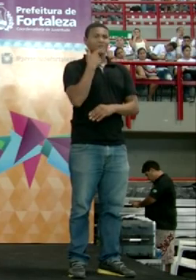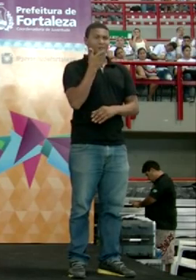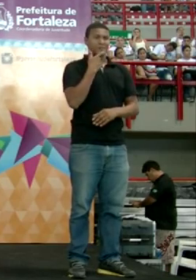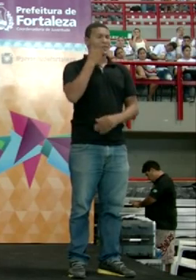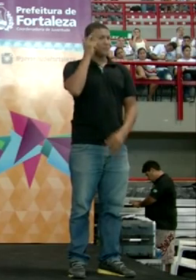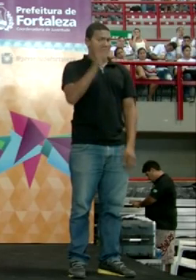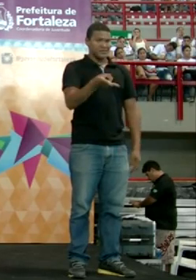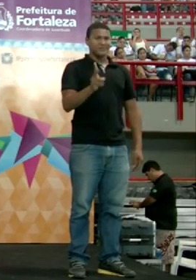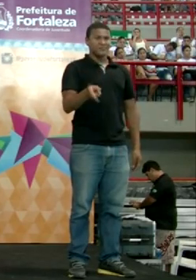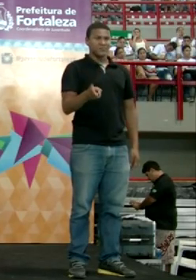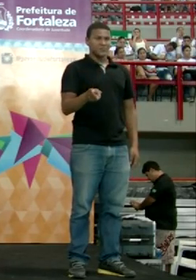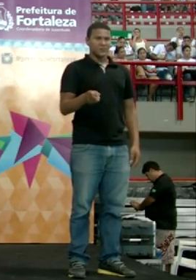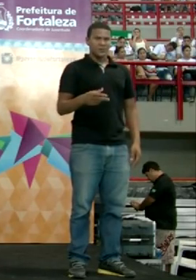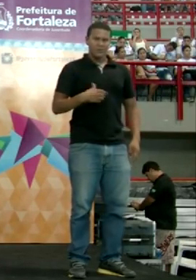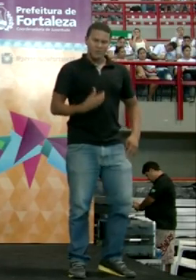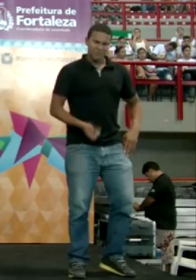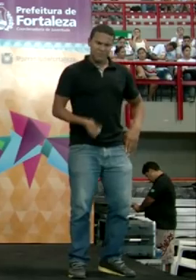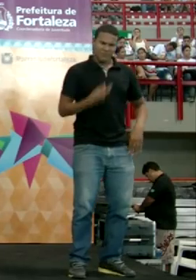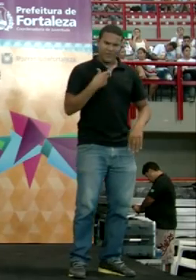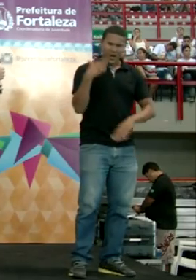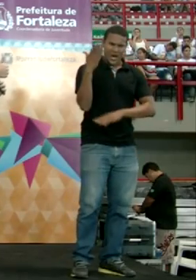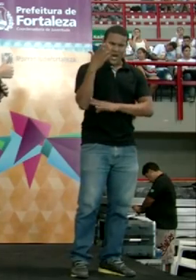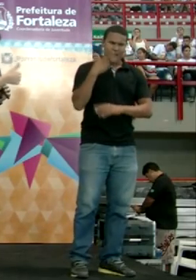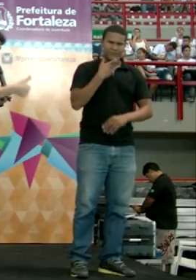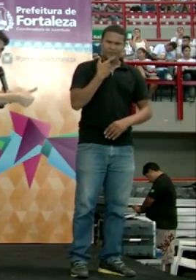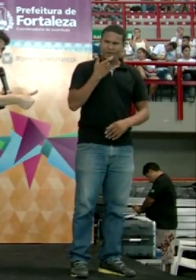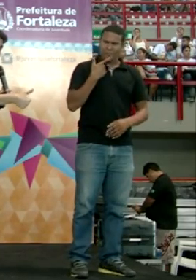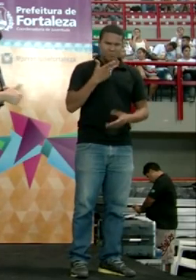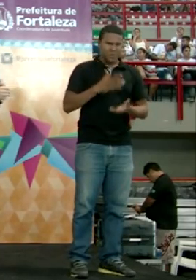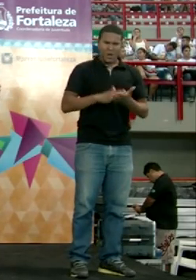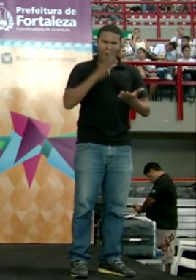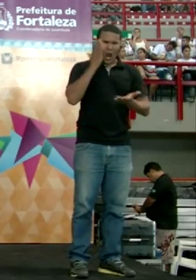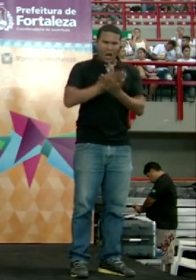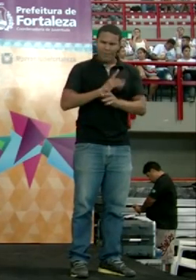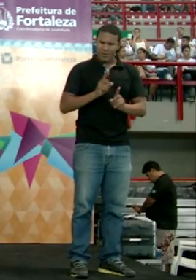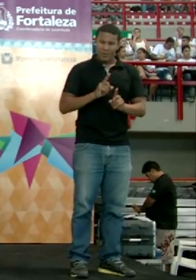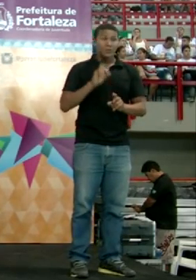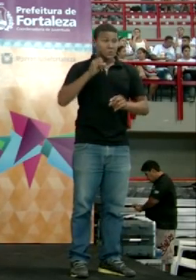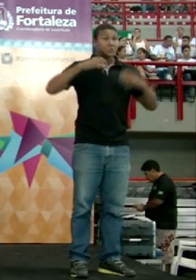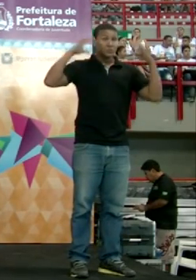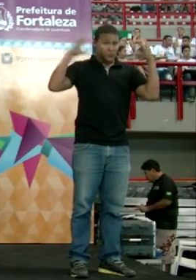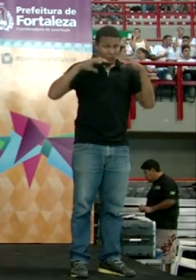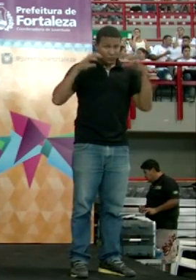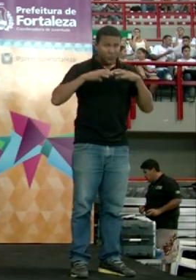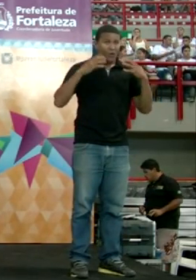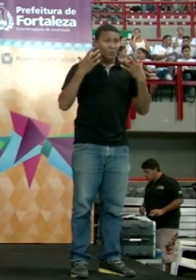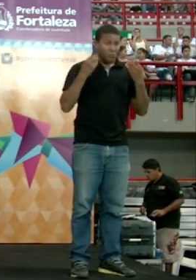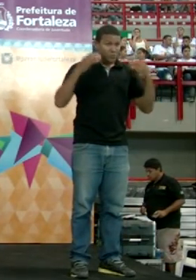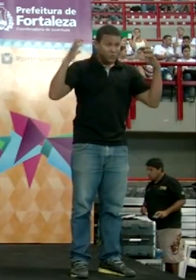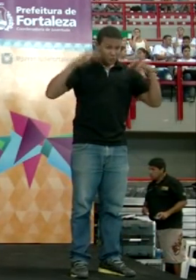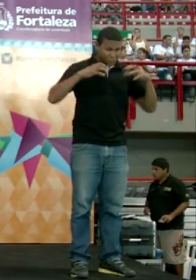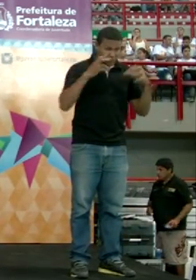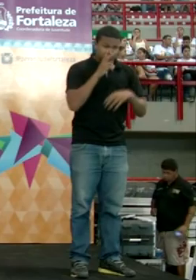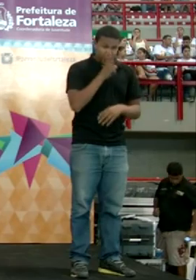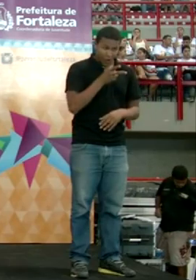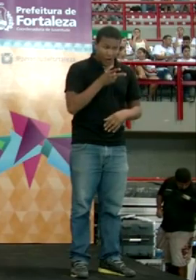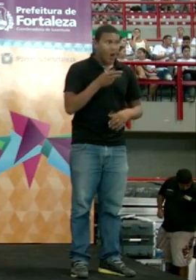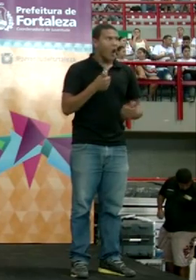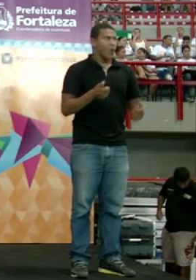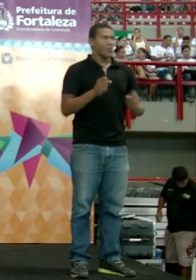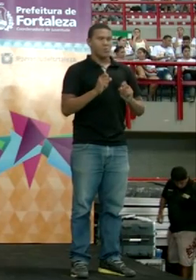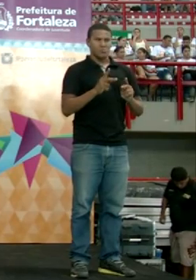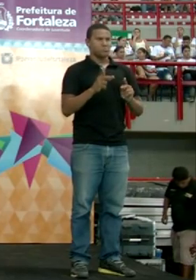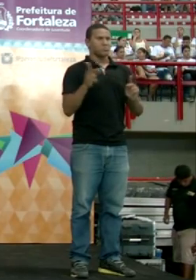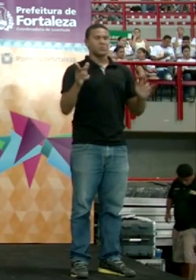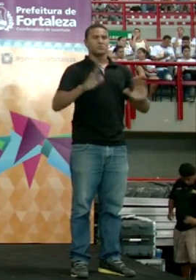Professor, não vai sair nunca essa bandeira vermelha? Se chover muito, sai, né? Se o índice dos reservatórios subir